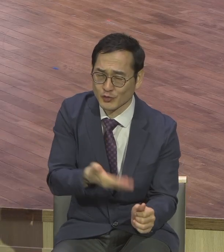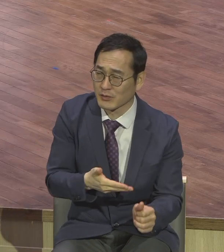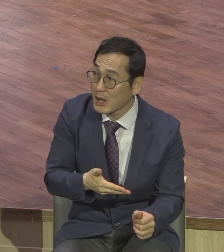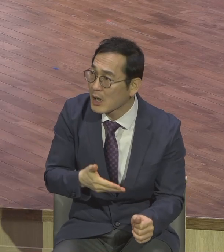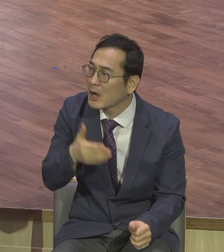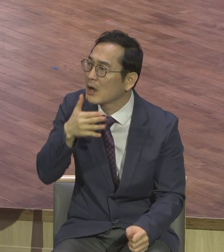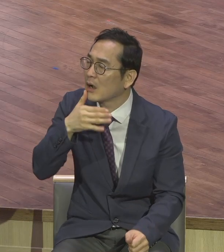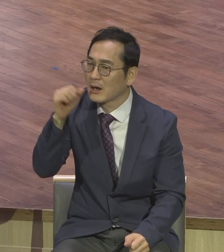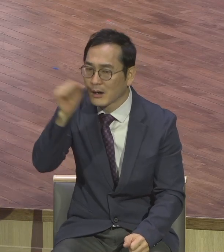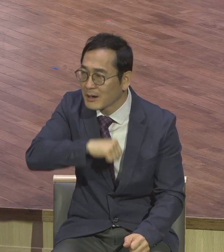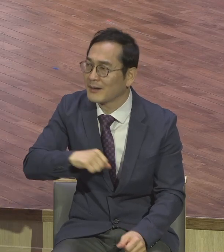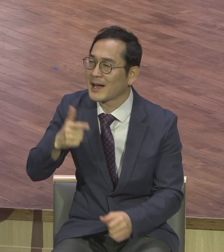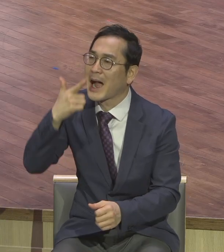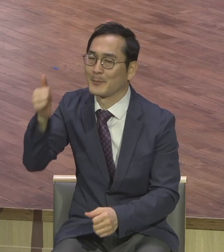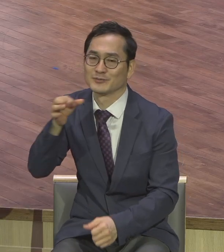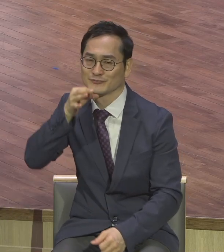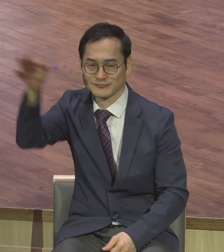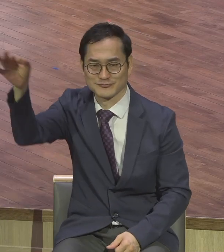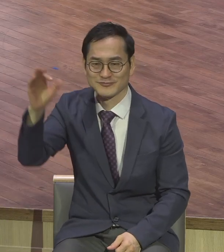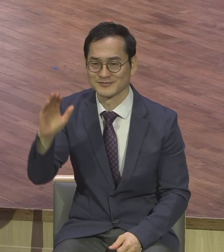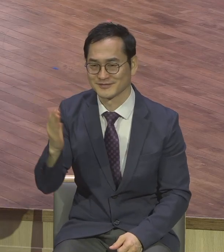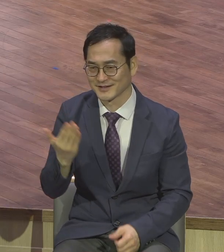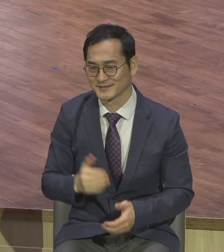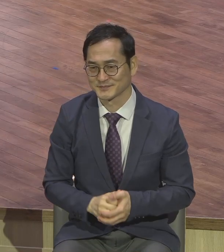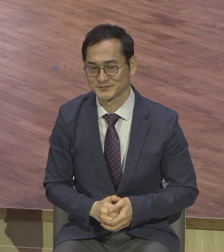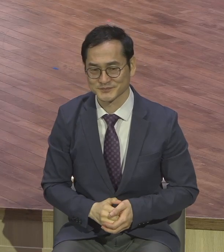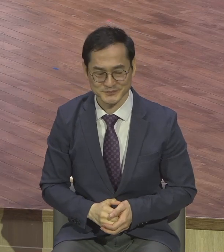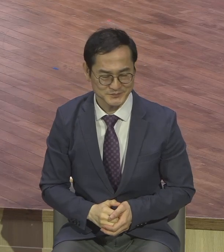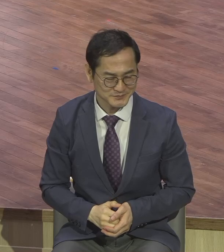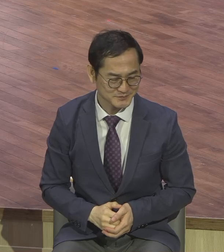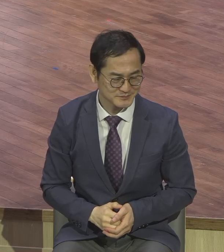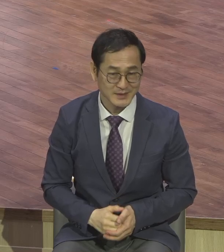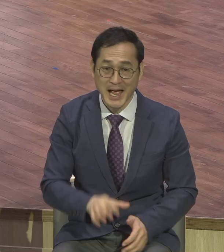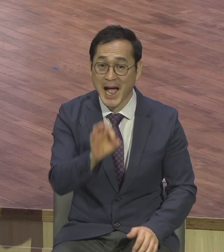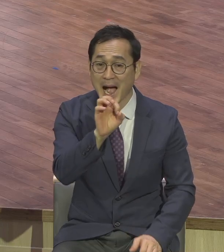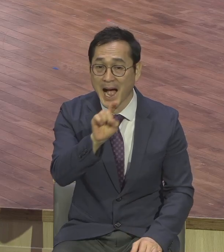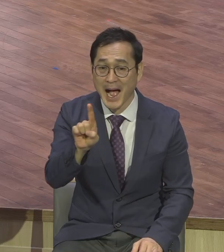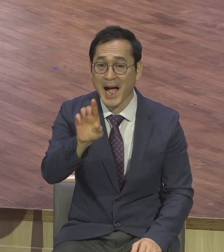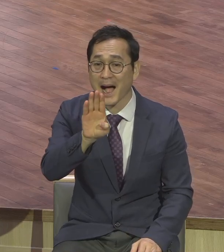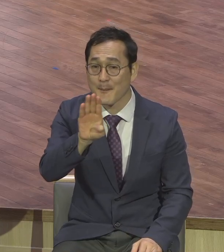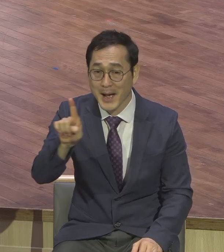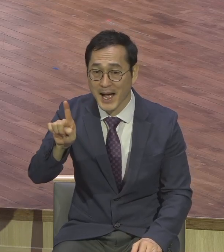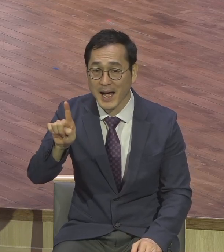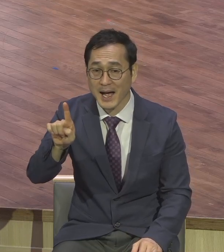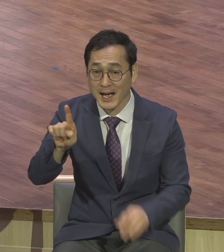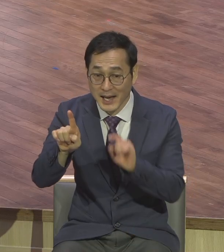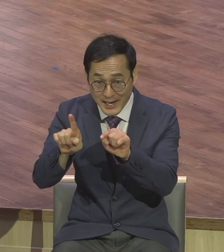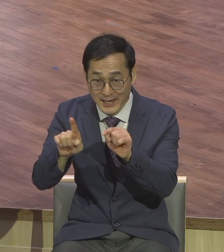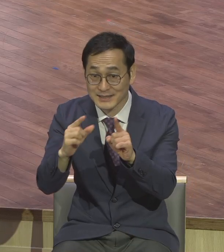있어요. 이전 성경에는 아바, 아버지라 그렇게 나와 있죠. 아바란 말은 아람어예요.